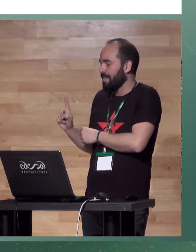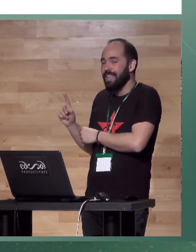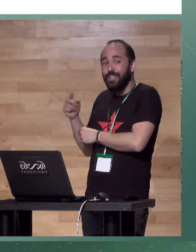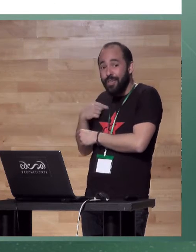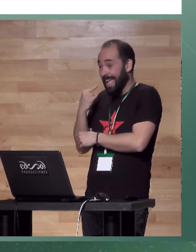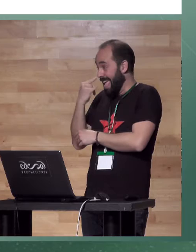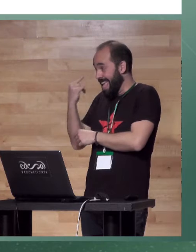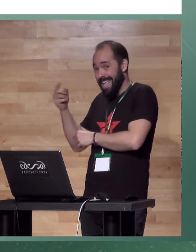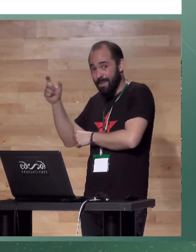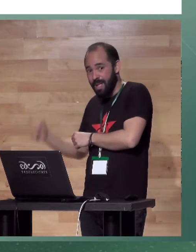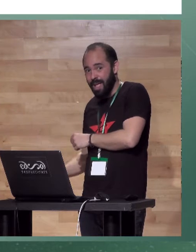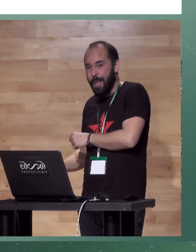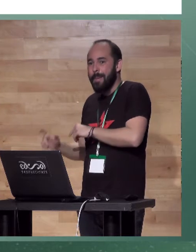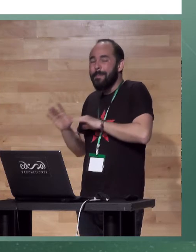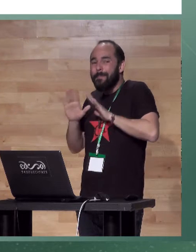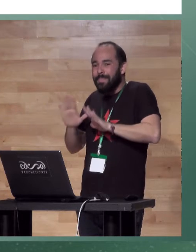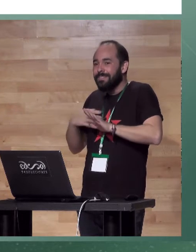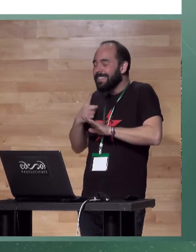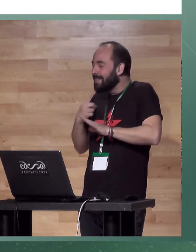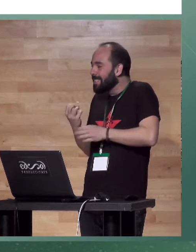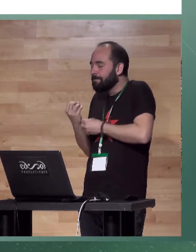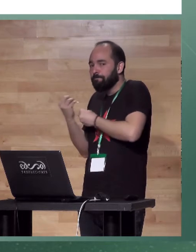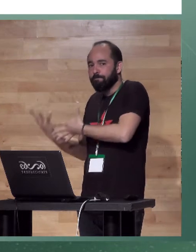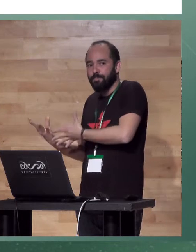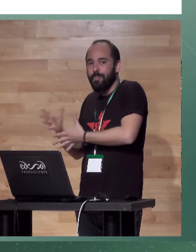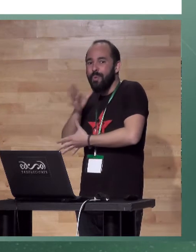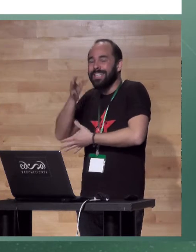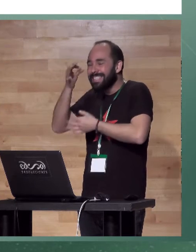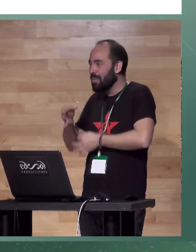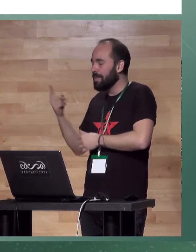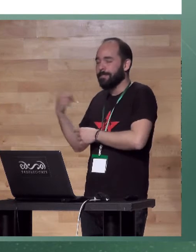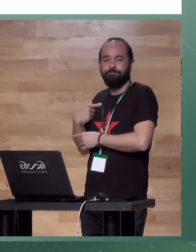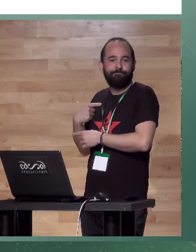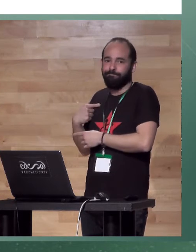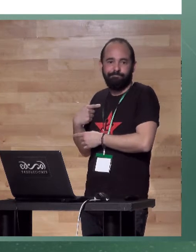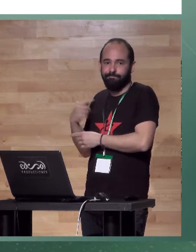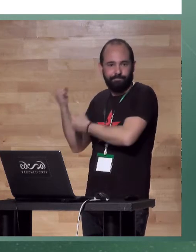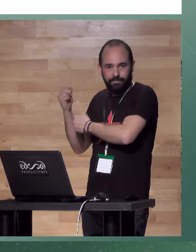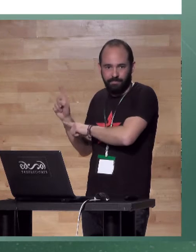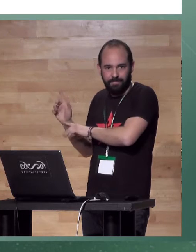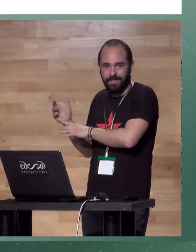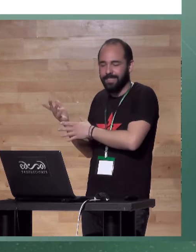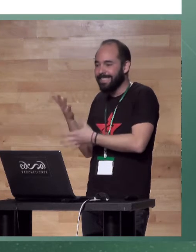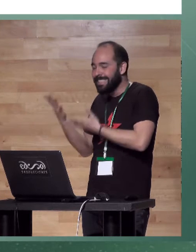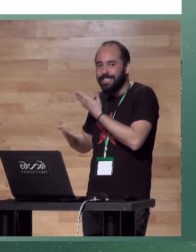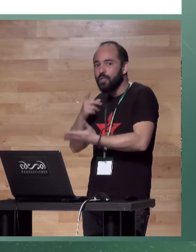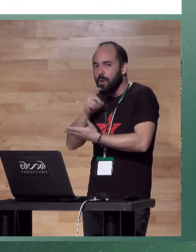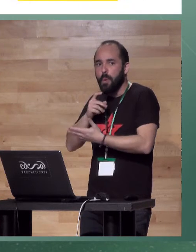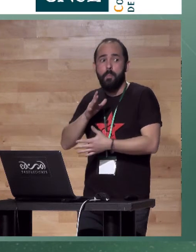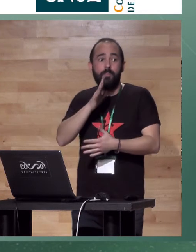una mediadora habitual, que yo estoy enamorado de la mediadora, pero me cuesta expresárselo porque seguro que me